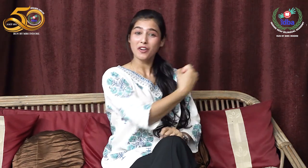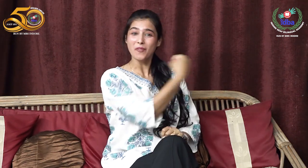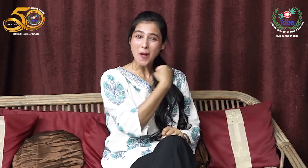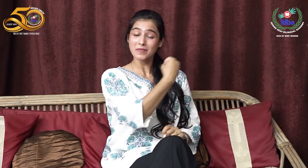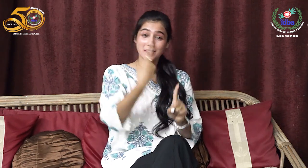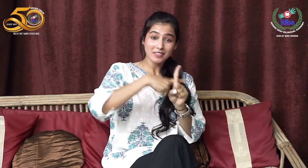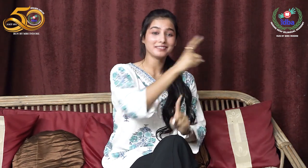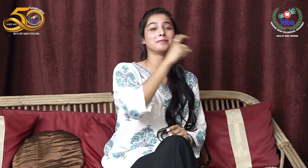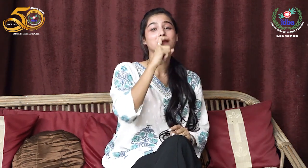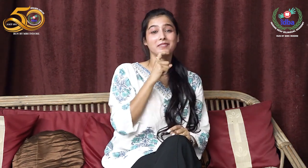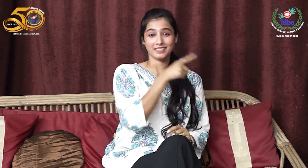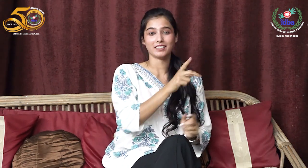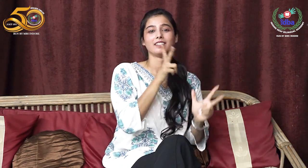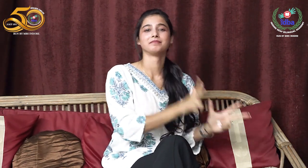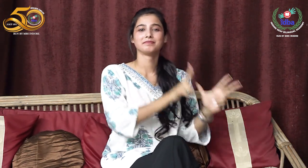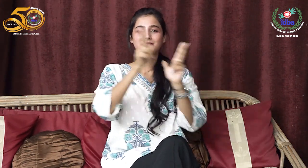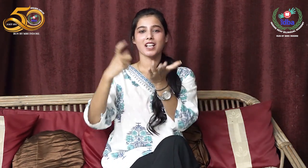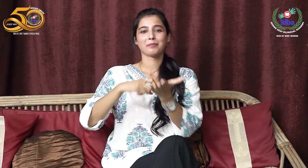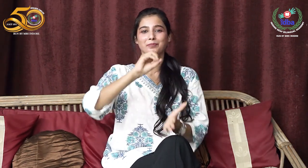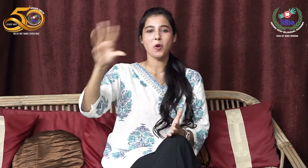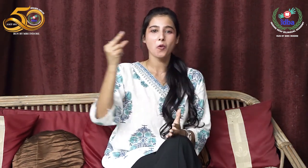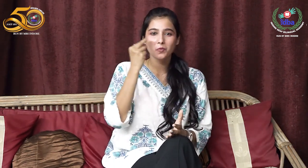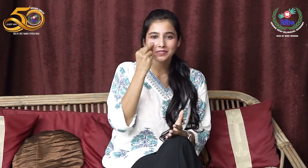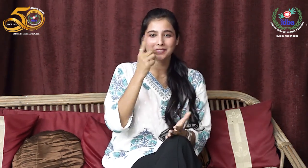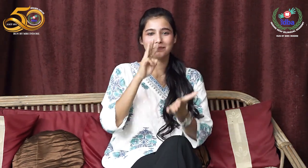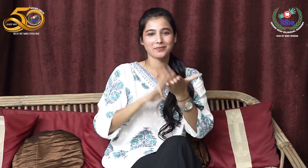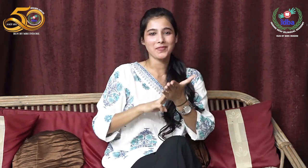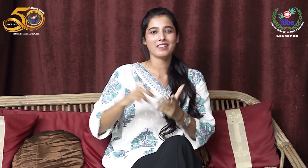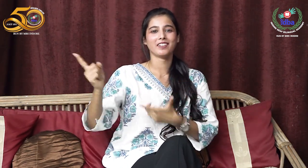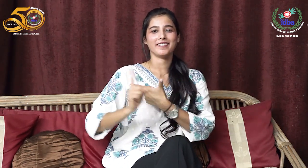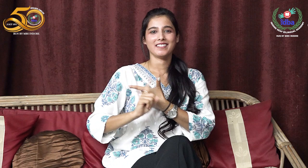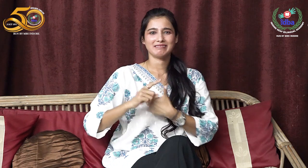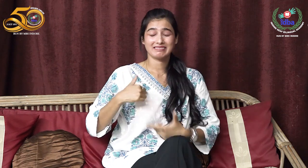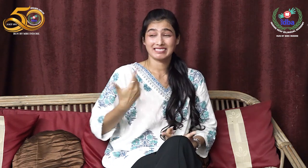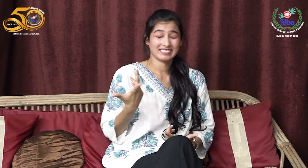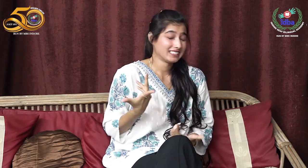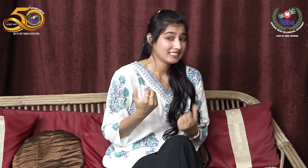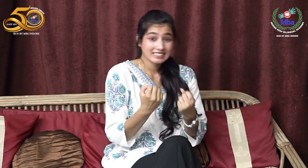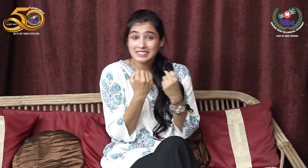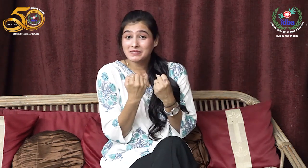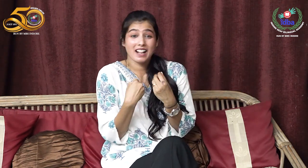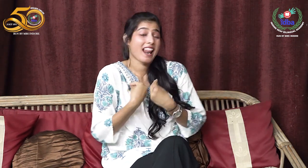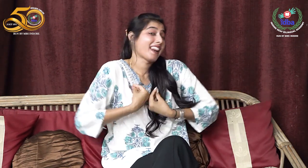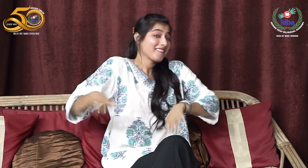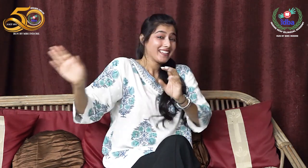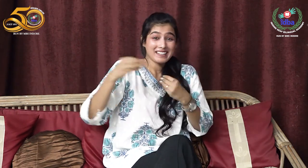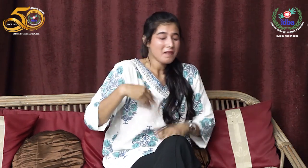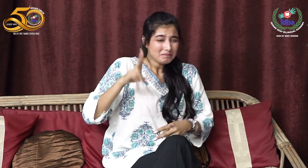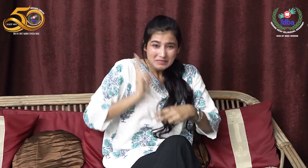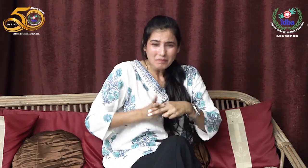ने कहा नहीं तुम जाओ, ने मुझे फोर्स किया। तो फिर जो है उन्होंने उषा मैम को बताया, मोनिका मैम को बताया, उन्होंने भी मुझे फोर्स किया, मुझे बहुत, मेरा मन